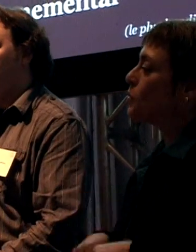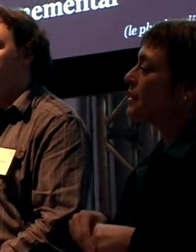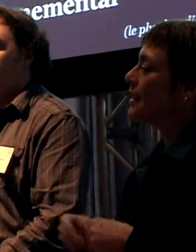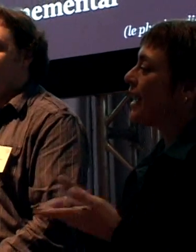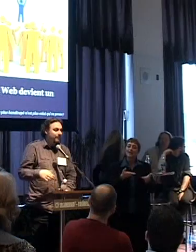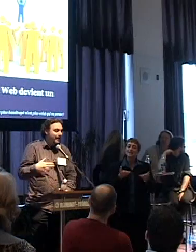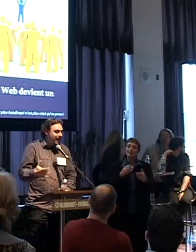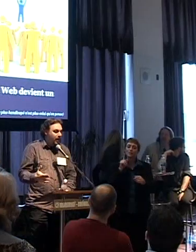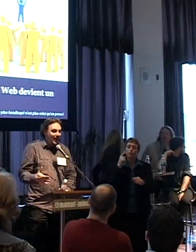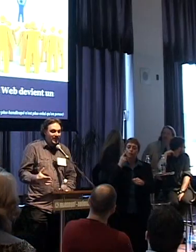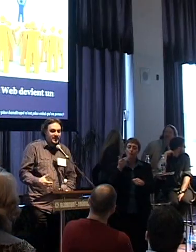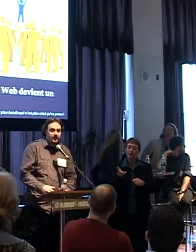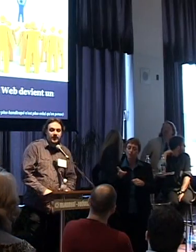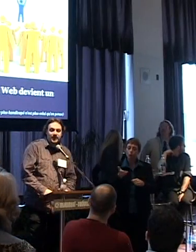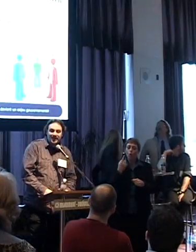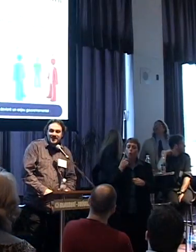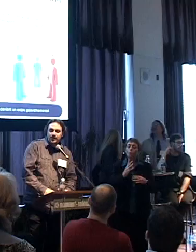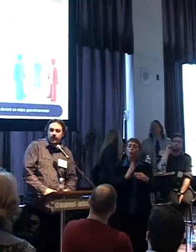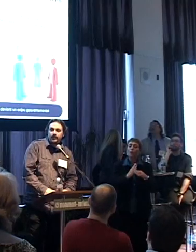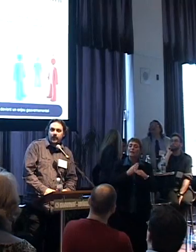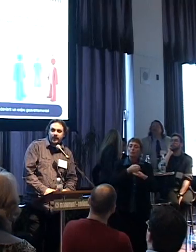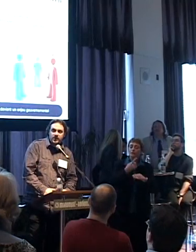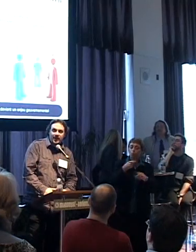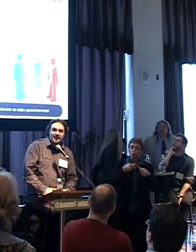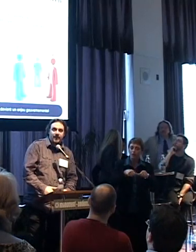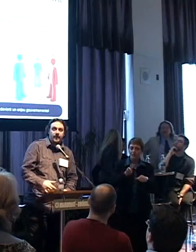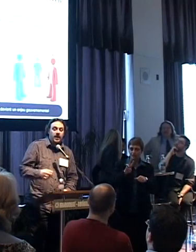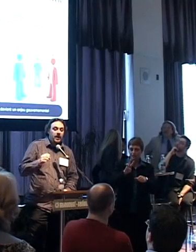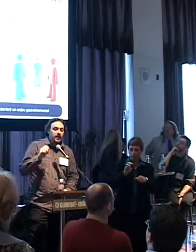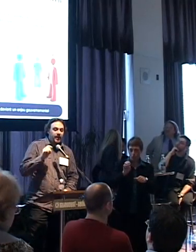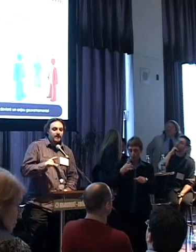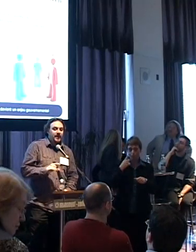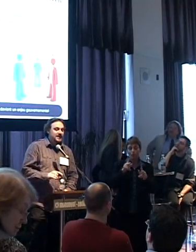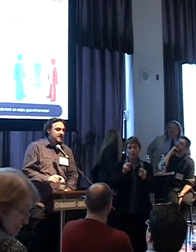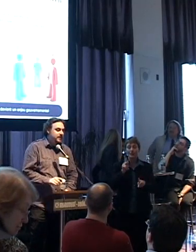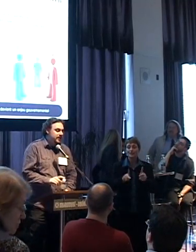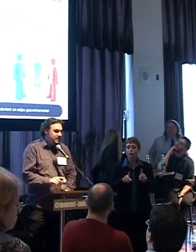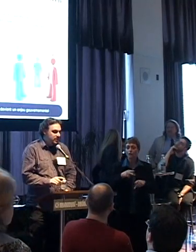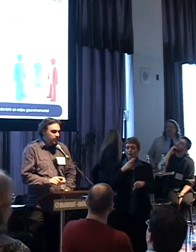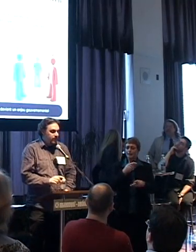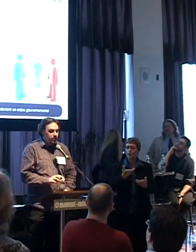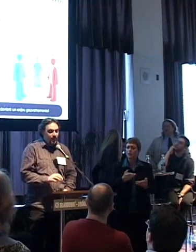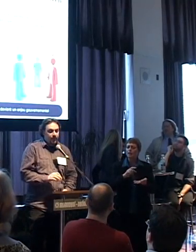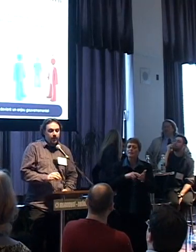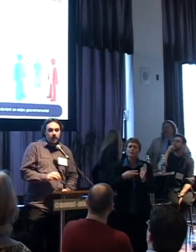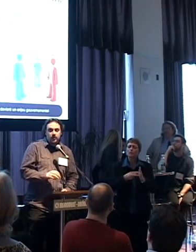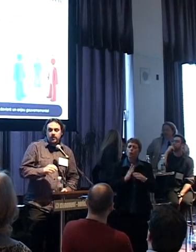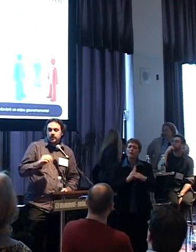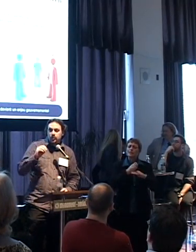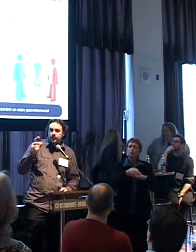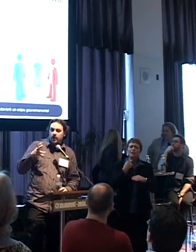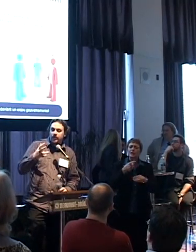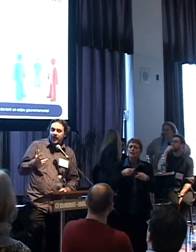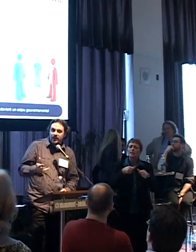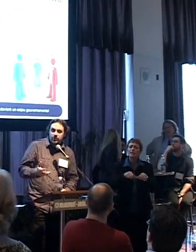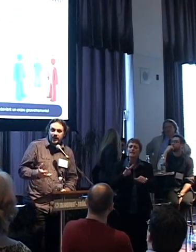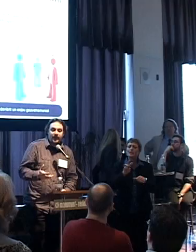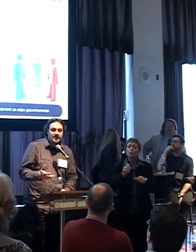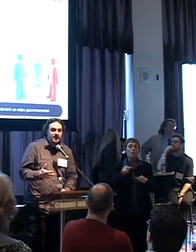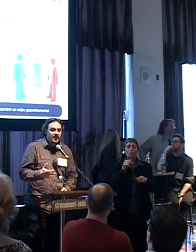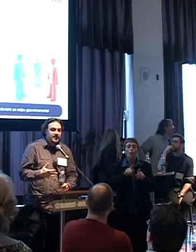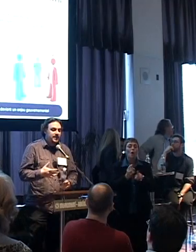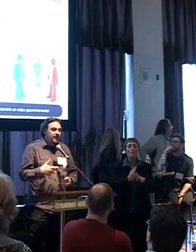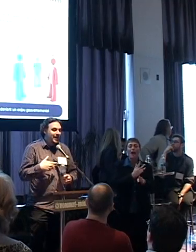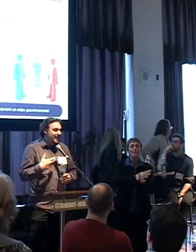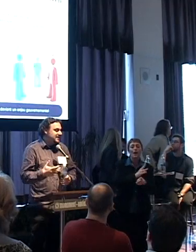gouvernementaux par rapport à l'accessibilité des sites web pour les personnes handicapées. Quand je parle d'accessibilité des sites web, je ne parle pas de ce que tout le monde a parlé jusqu